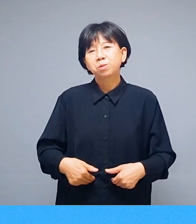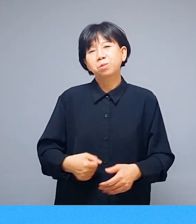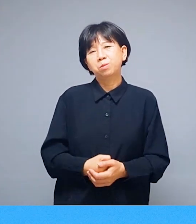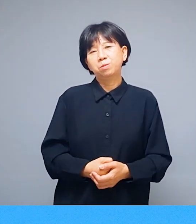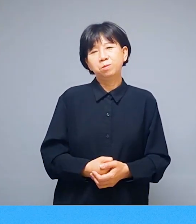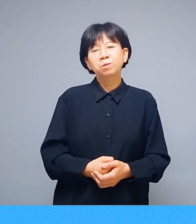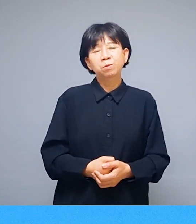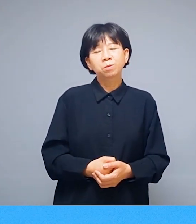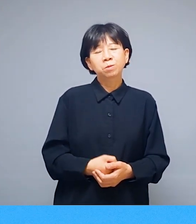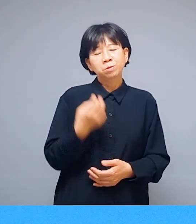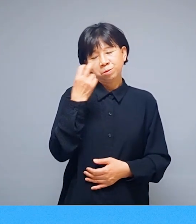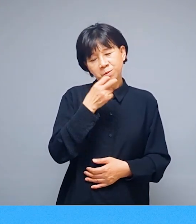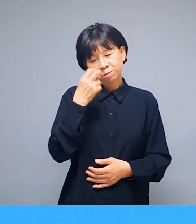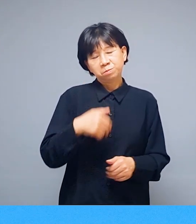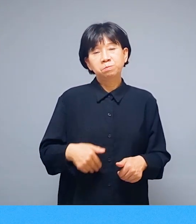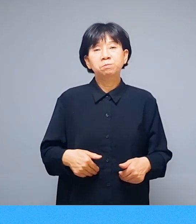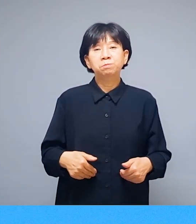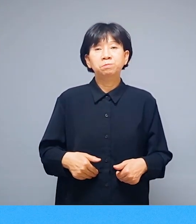어떠십니까?